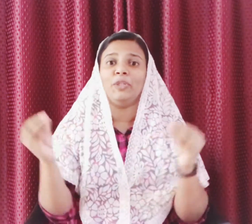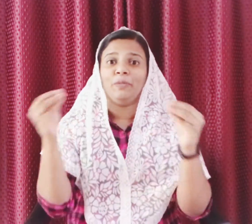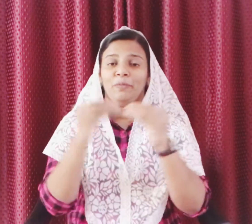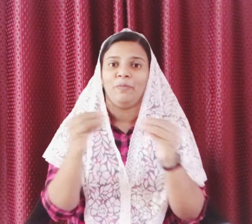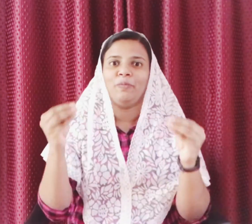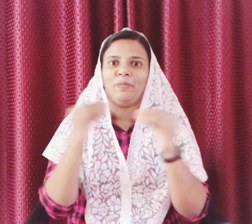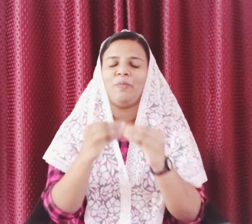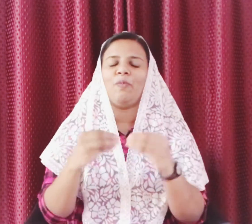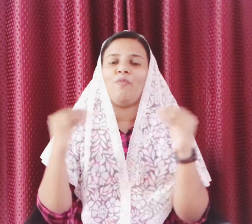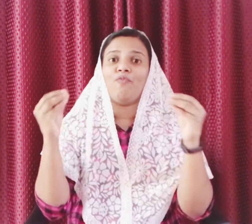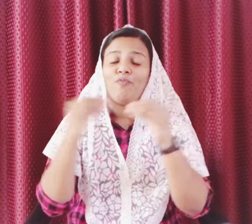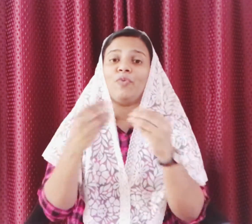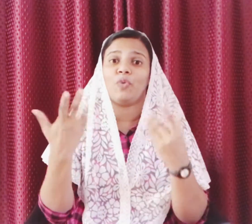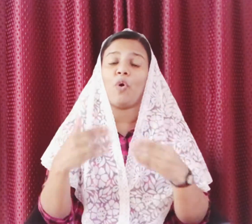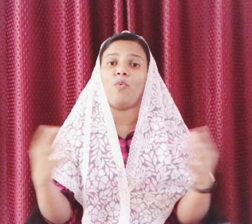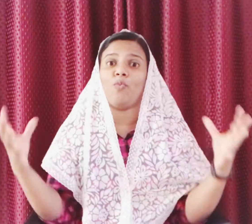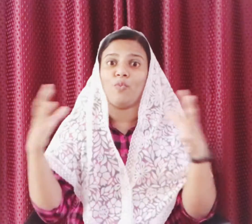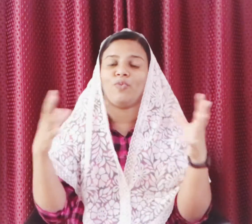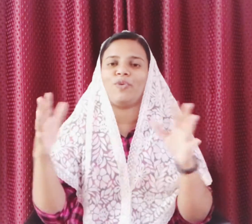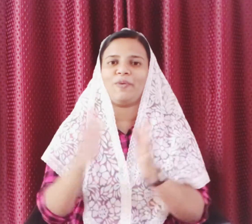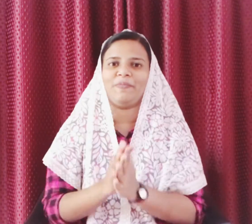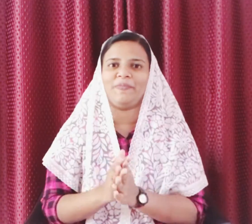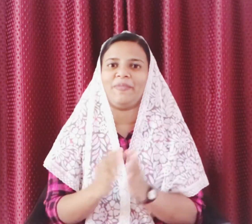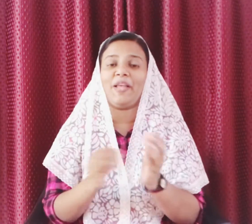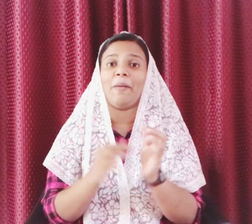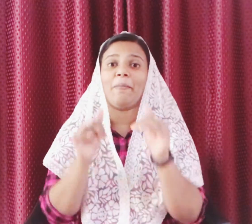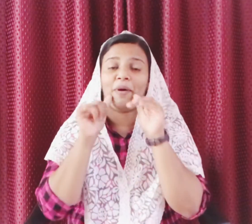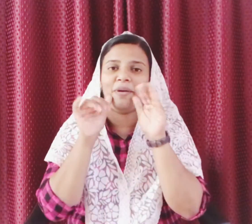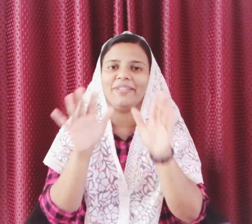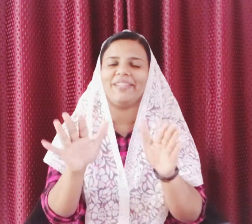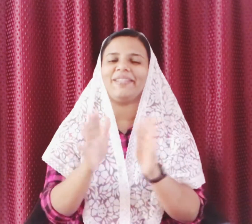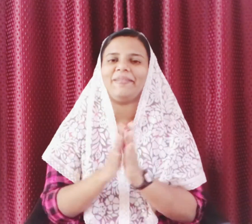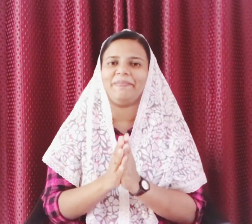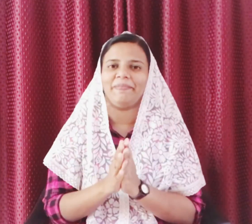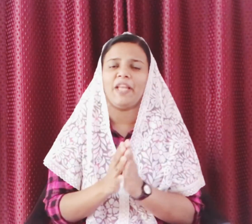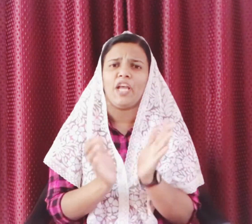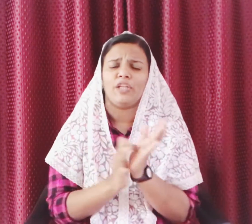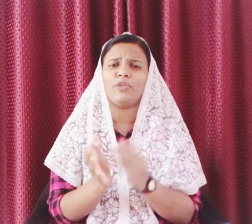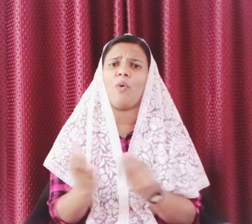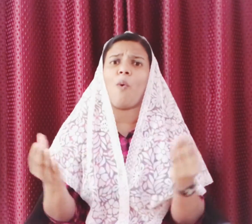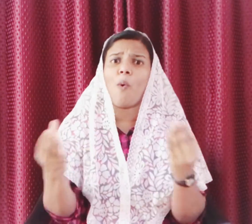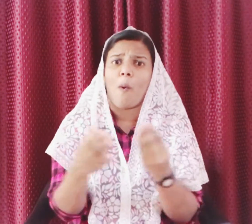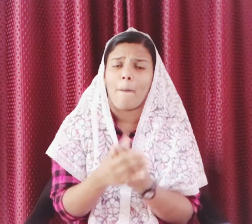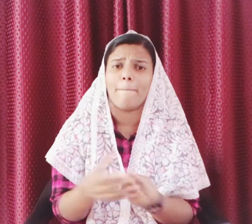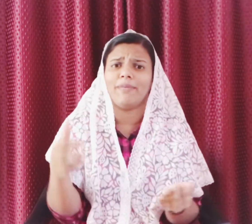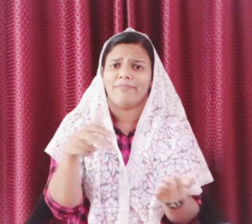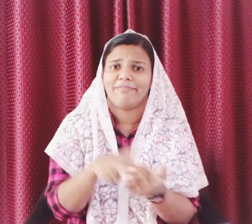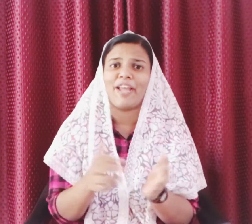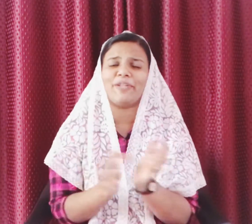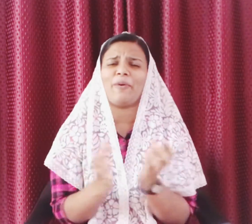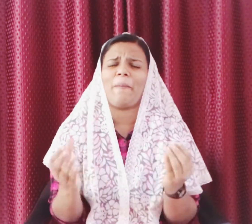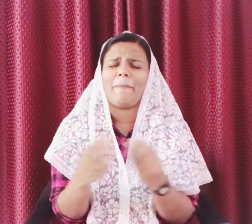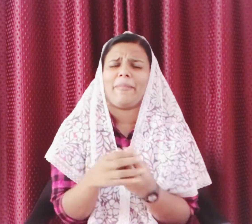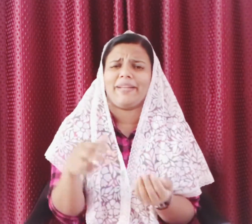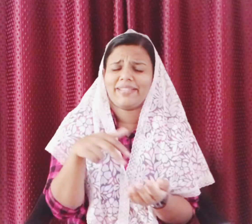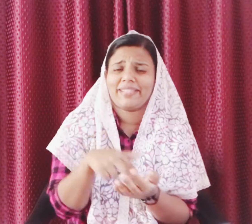വർദ്ധനവിനാൽ അവൻ നമ്മളെ വർദ്ധിപ്പിക്കും, അവൻ്റെ അനുഗ്രഹത്താൽ അവൻ നമ്മളെ അനുഗ്രഹിക്കും. അതുകൊണ്ട് കർത്താവിനോട് ചേർന്നിരിക്കുക, കർത്താവിനോട് പറ്റിയിരിക്കുക.